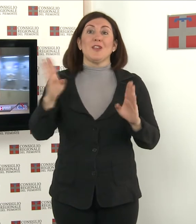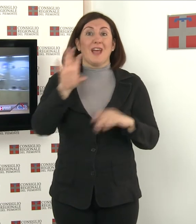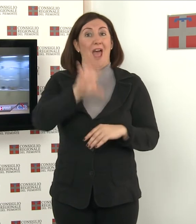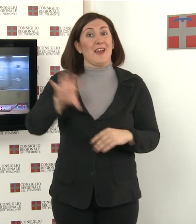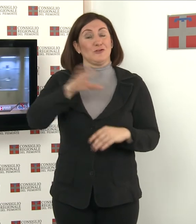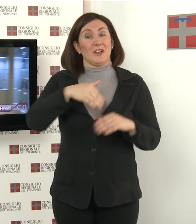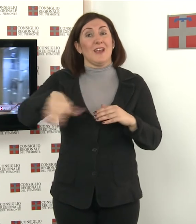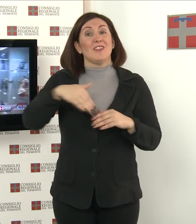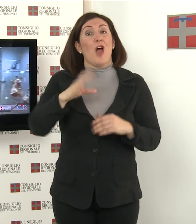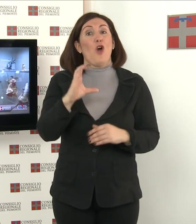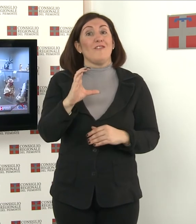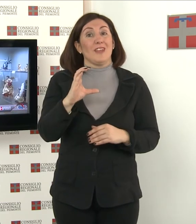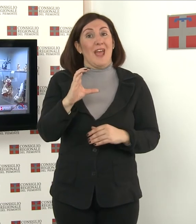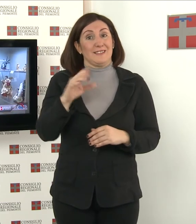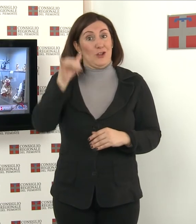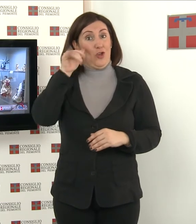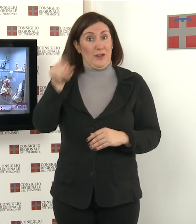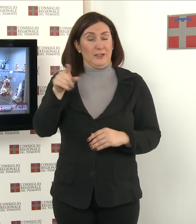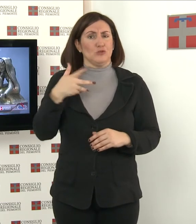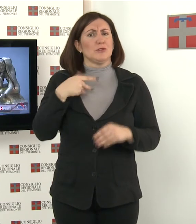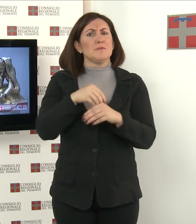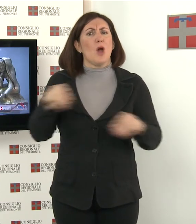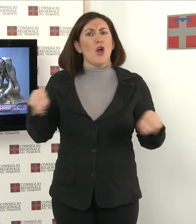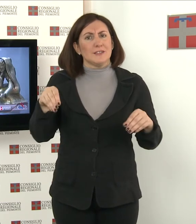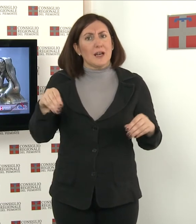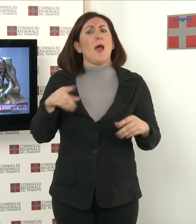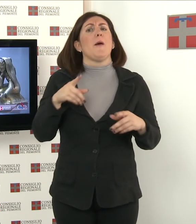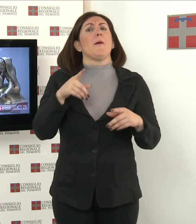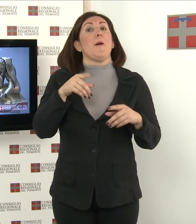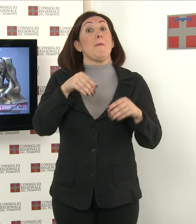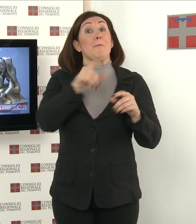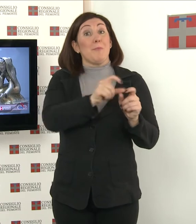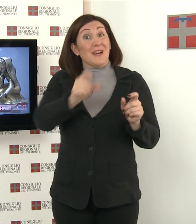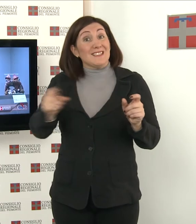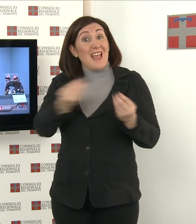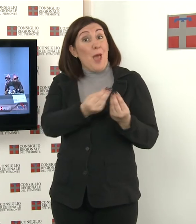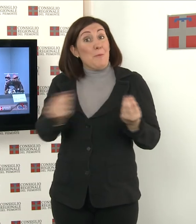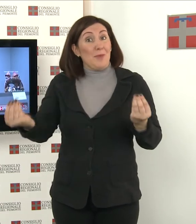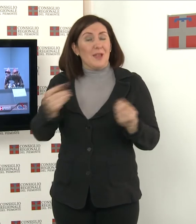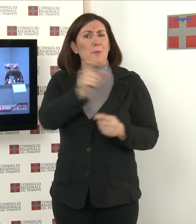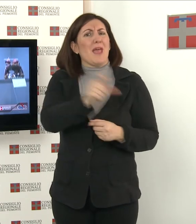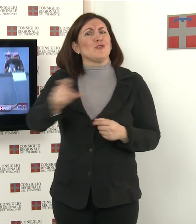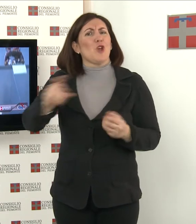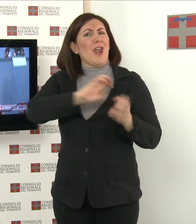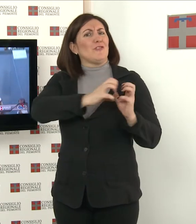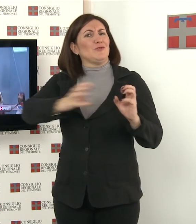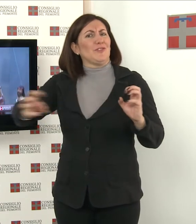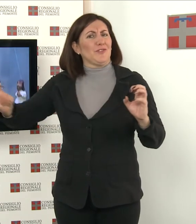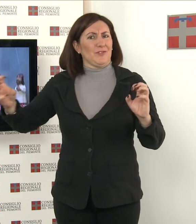la mostra i personaggi del presepe allestita con la collaborazione del collezionista don alberto chiadò la rassegna propone fino al